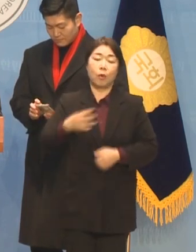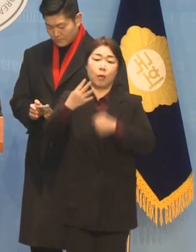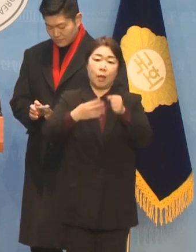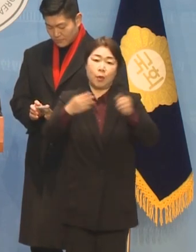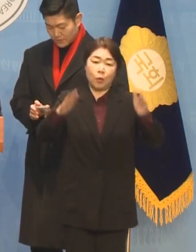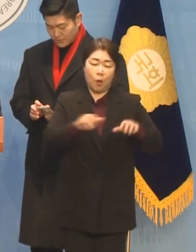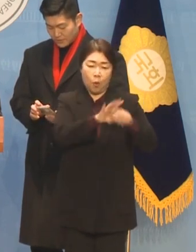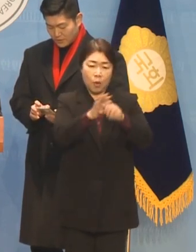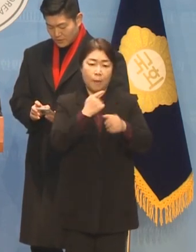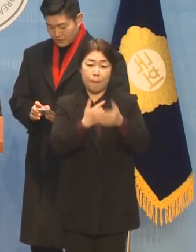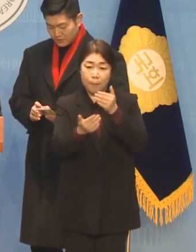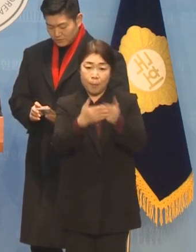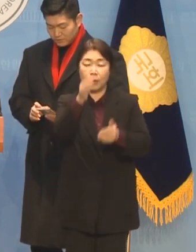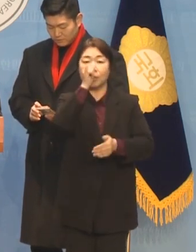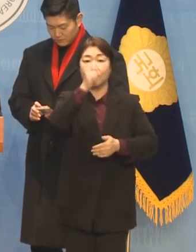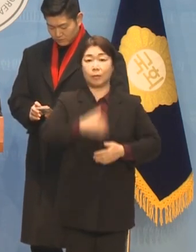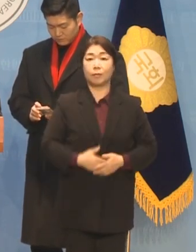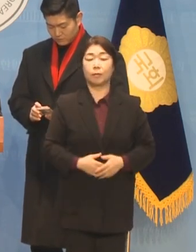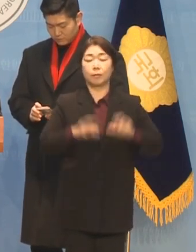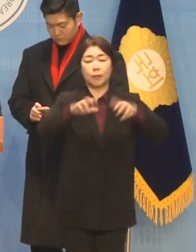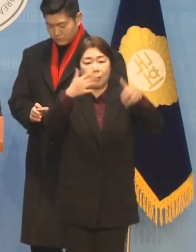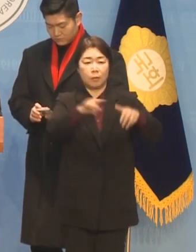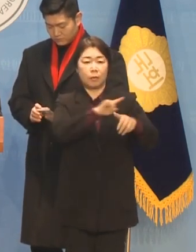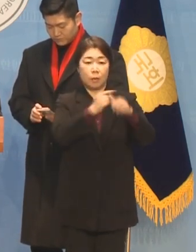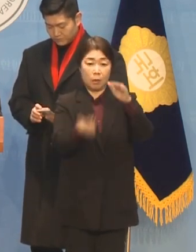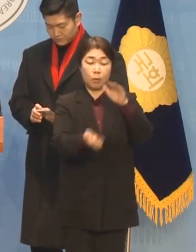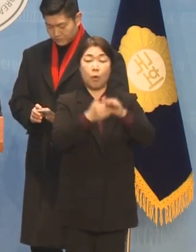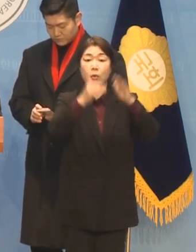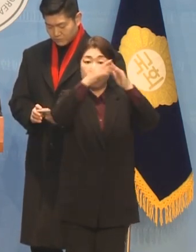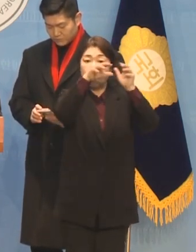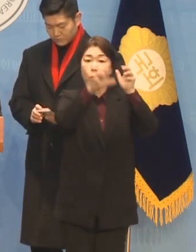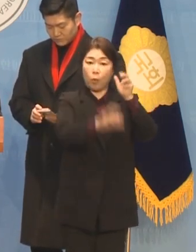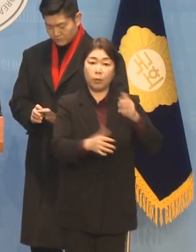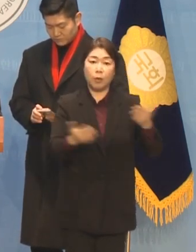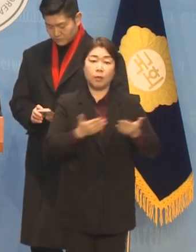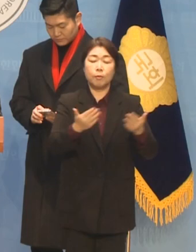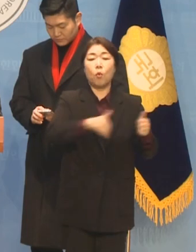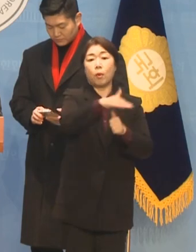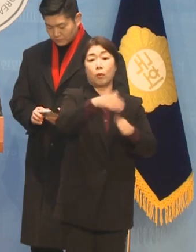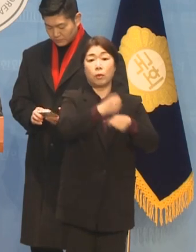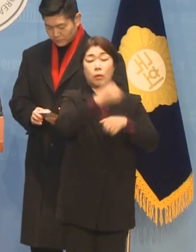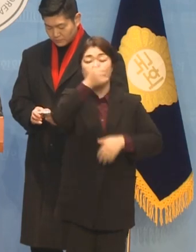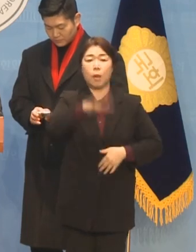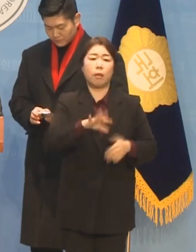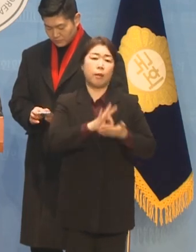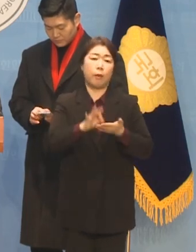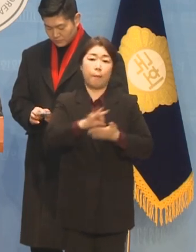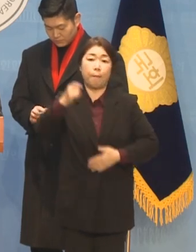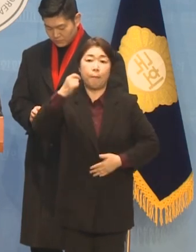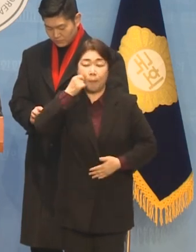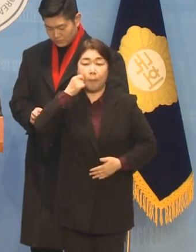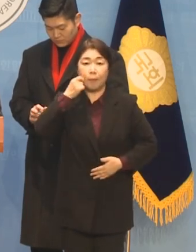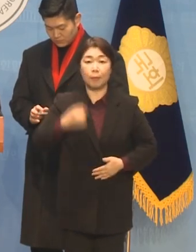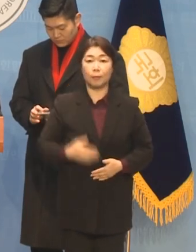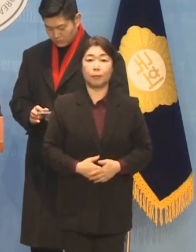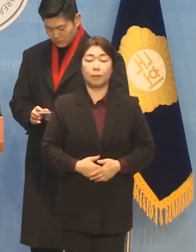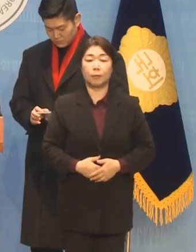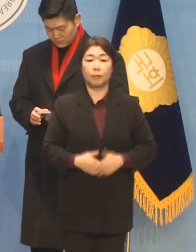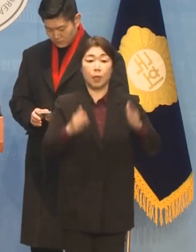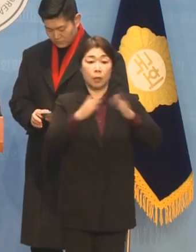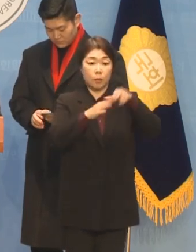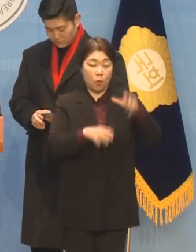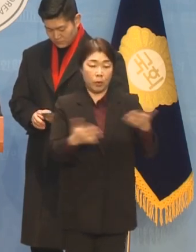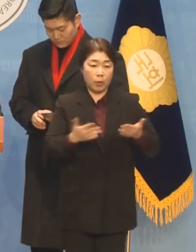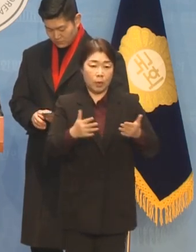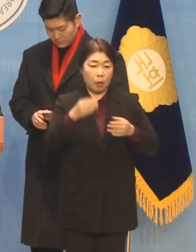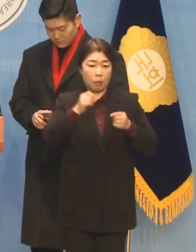코로나도 경험을 했습니다. 세계 최고의 재택 근무 환경을 가지고 있지만 활용하지 못하고 있습니다. 재택근무 활성화를